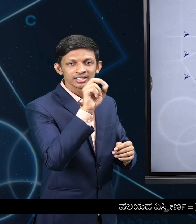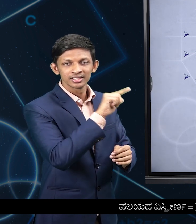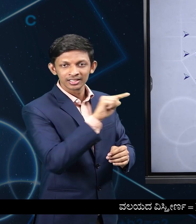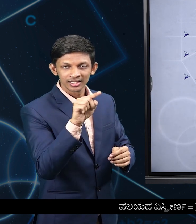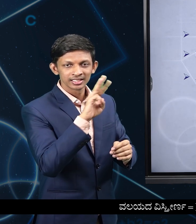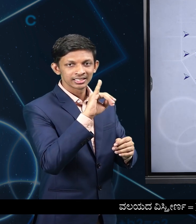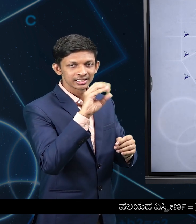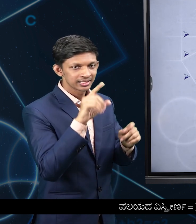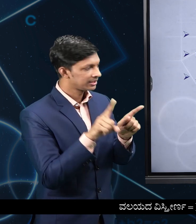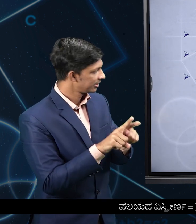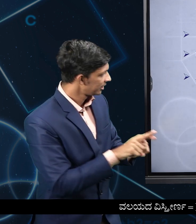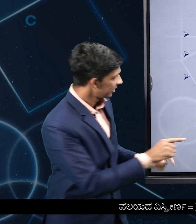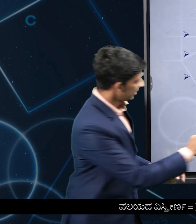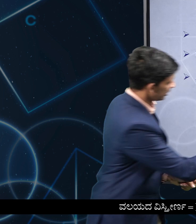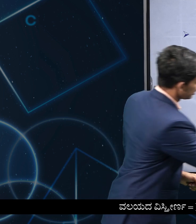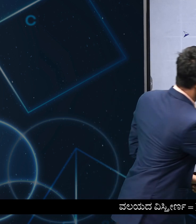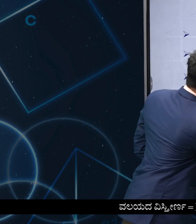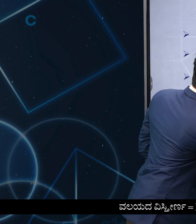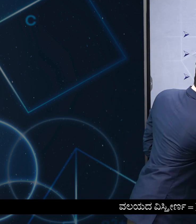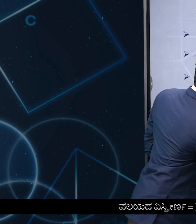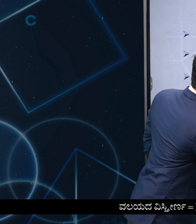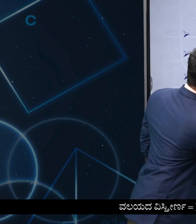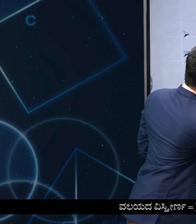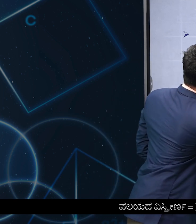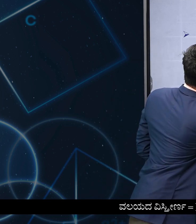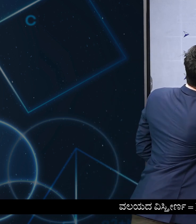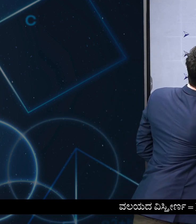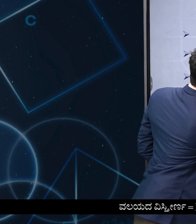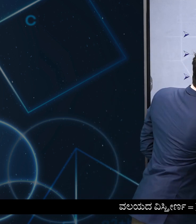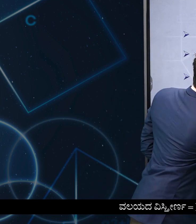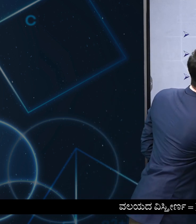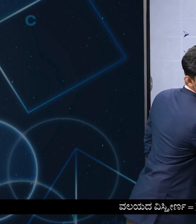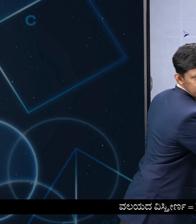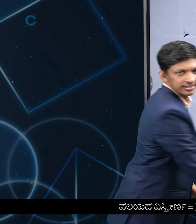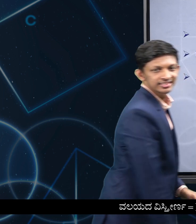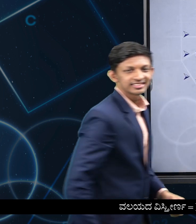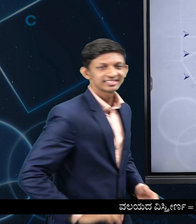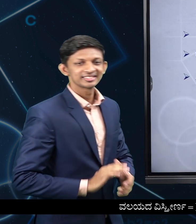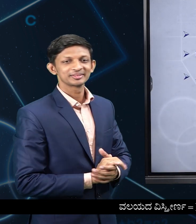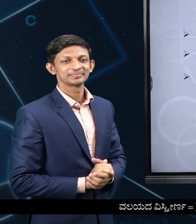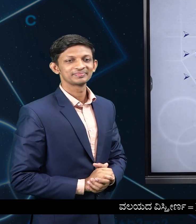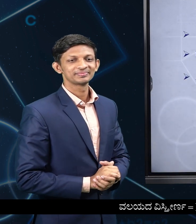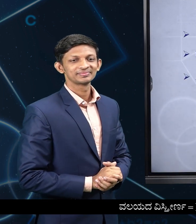πr² = 120 ಡಿಗ್ರಿ / 360 ಡಿಗ್ರಿ ಇಂಟು πr²